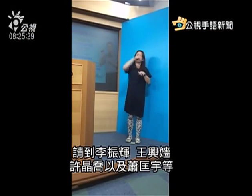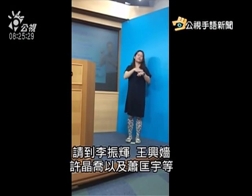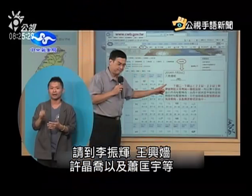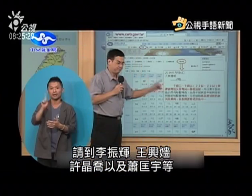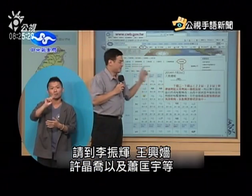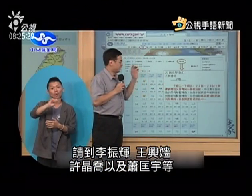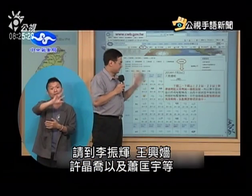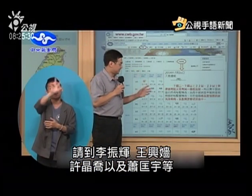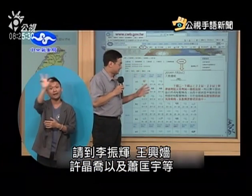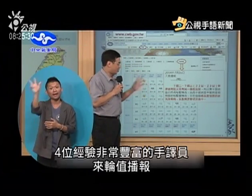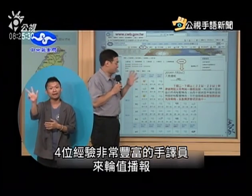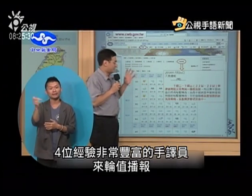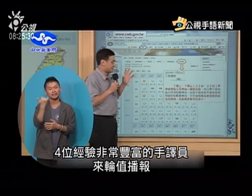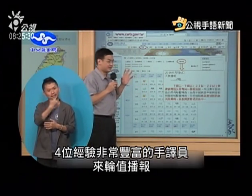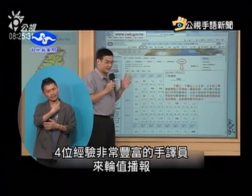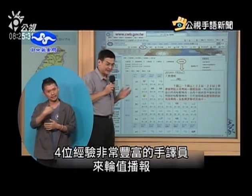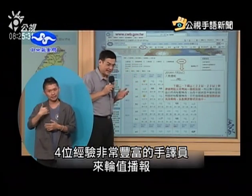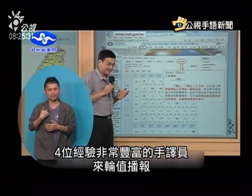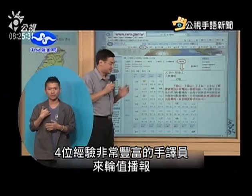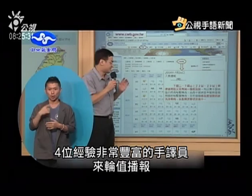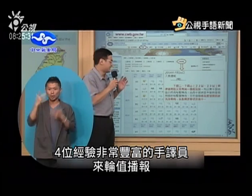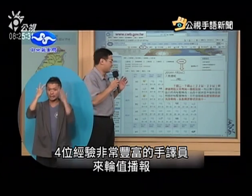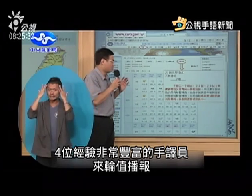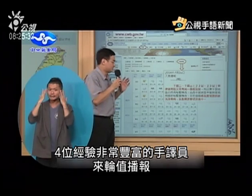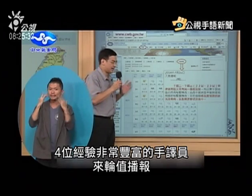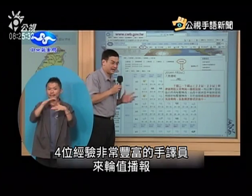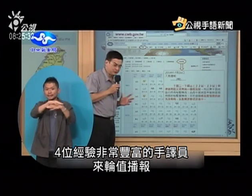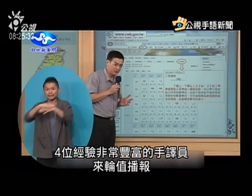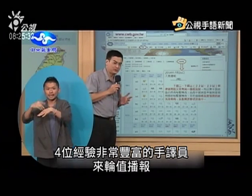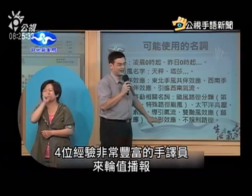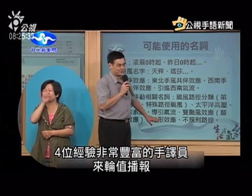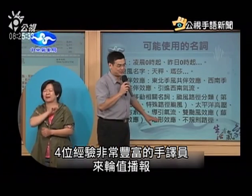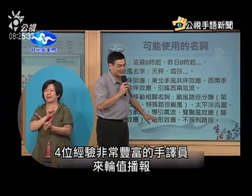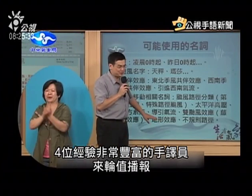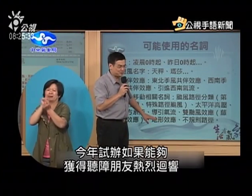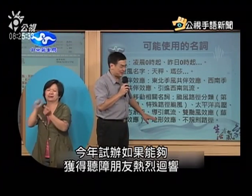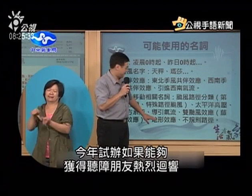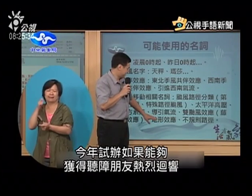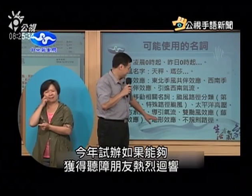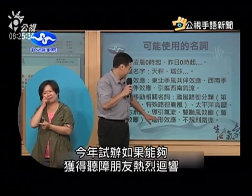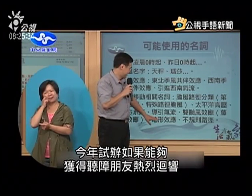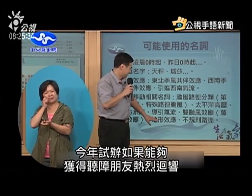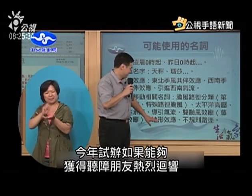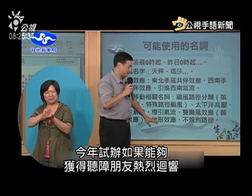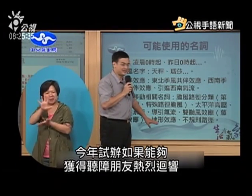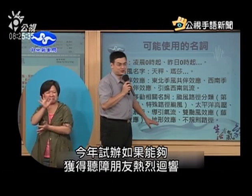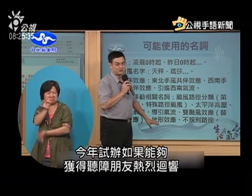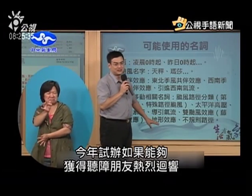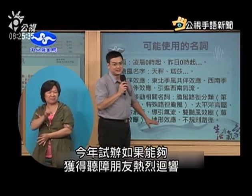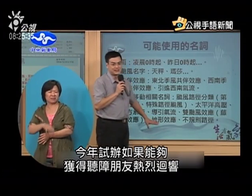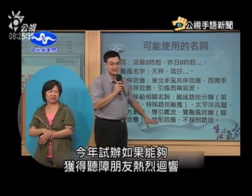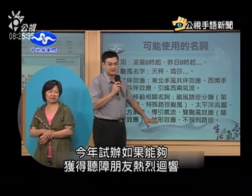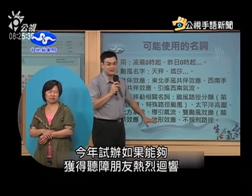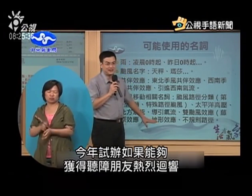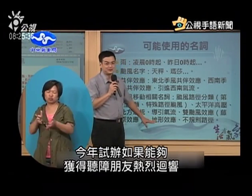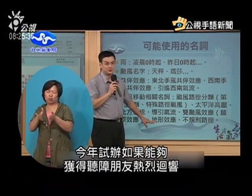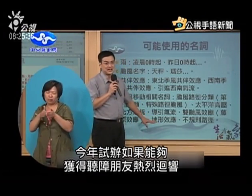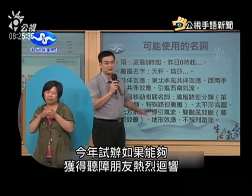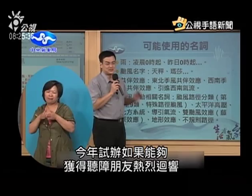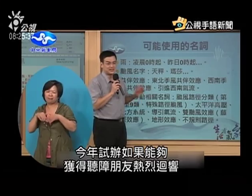萧匡宇等四位经验非常丰富的守疫员来轮值播报。今年试办如果能够获得听众朋友热烈回响，未